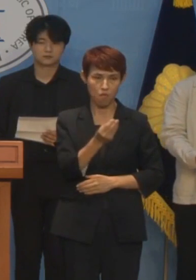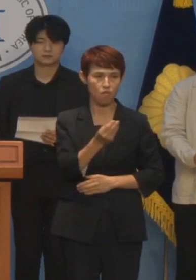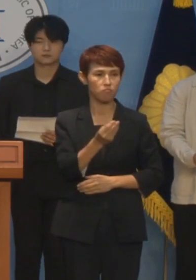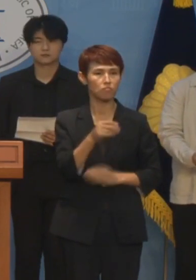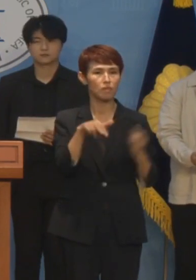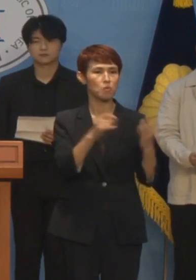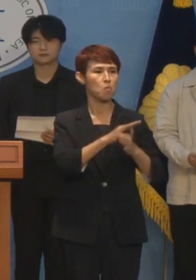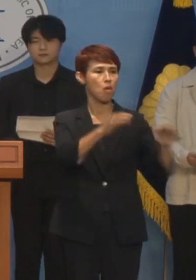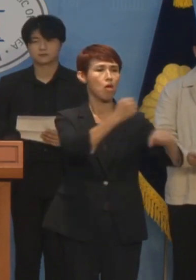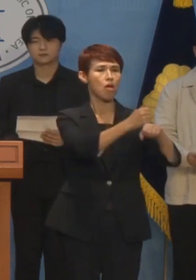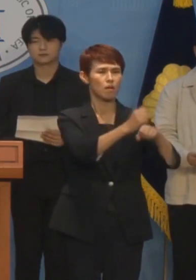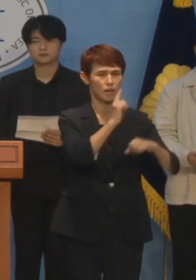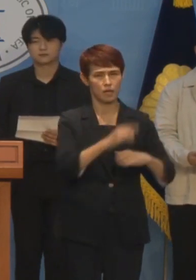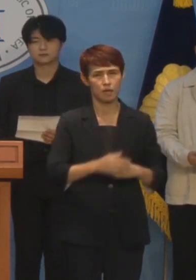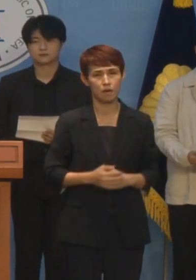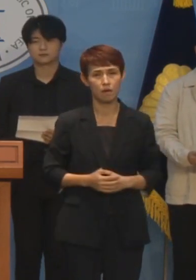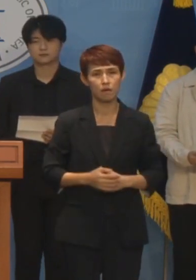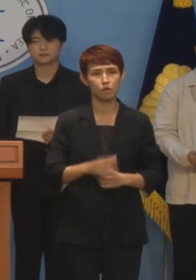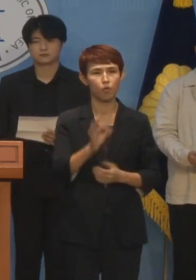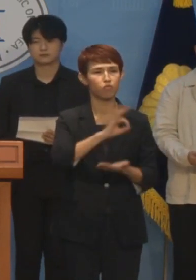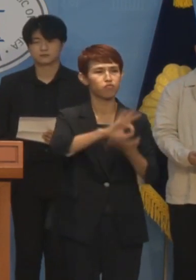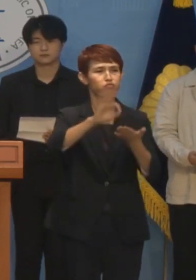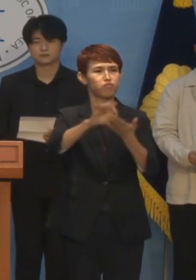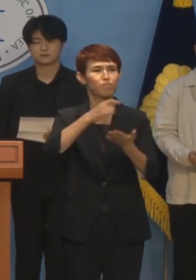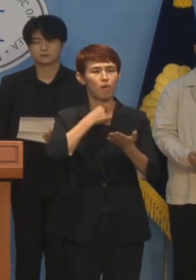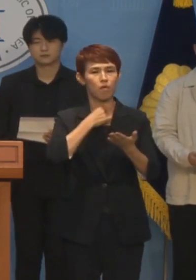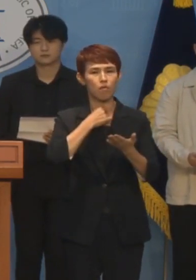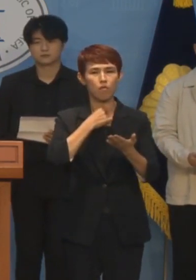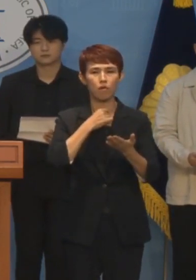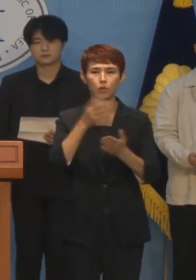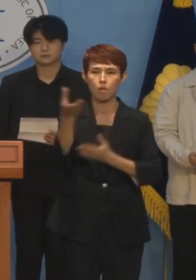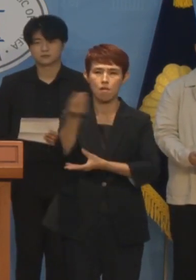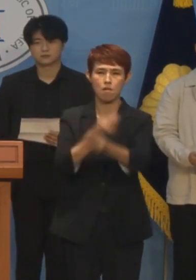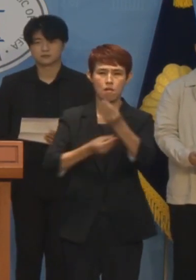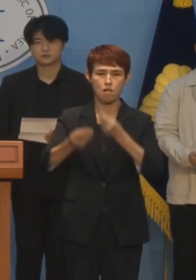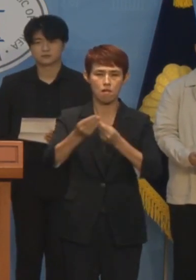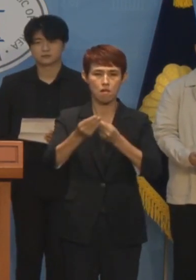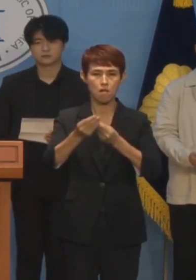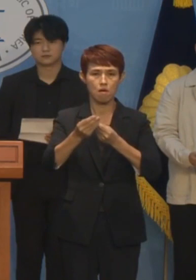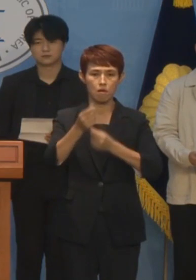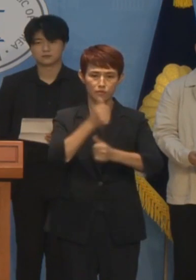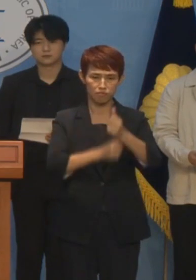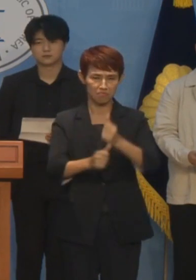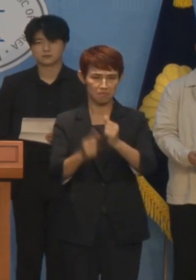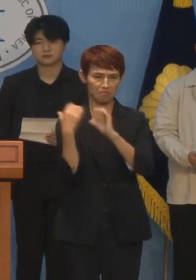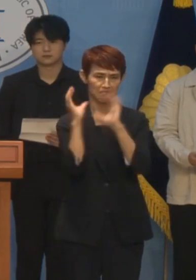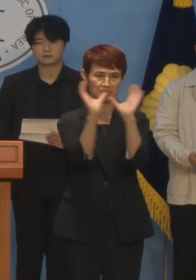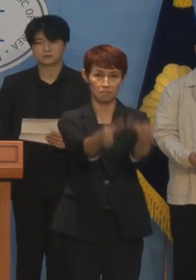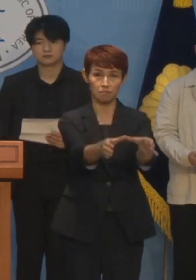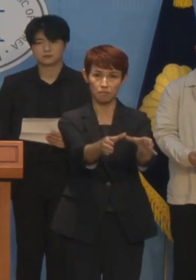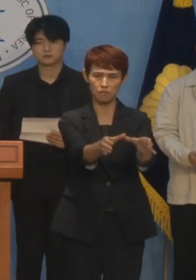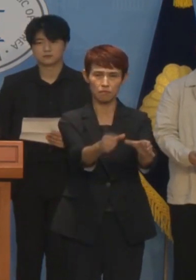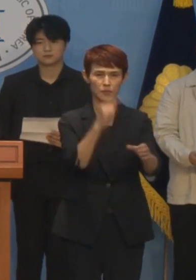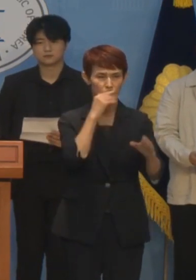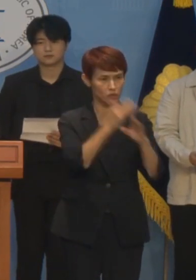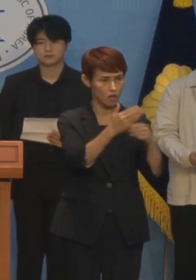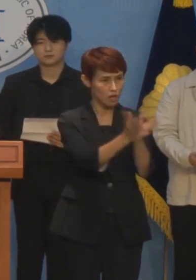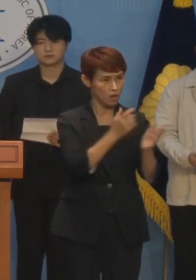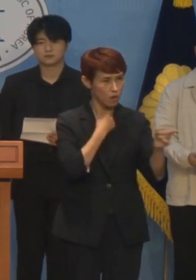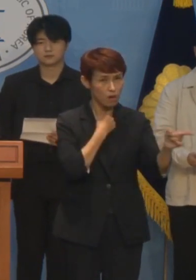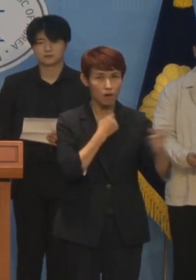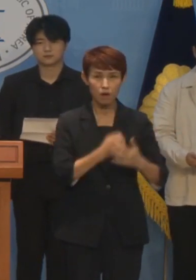합니다. 돈을 뿌려야 하니 가상의 부채를 찍어내 미래 세대의 부담을 전가하는 것이 그들이 추구하는